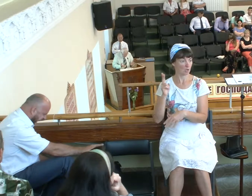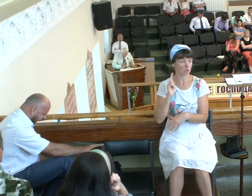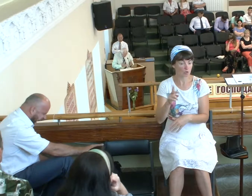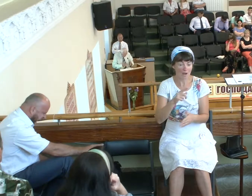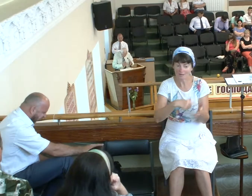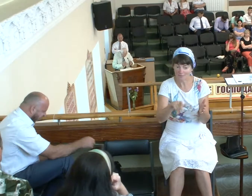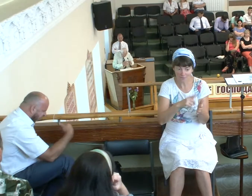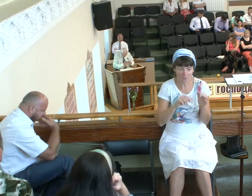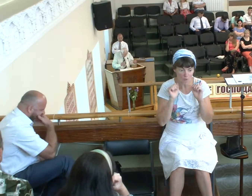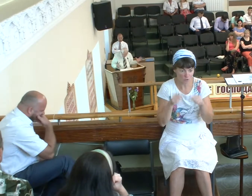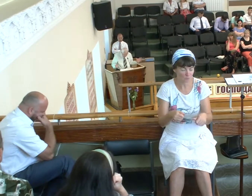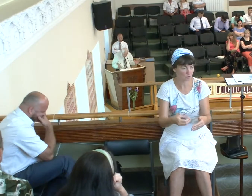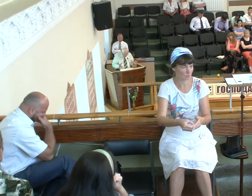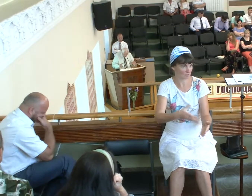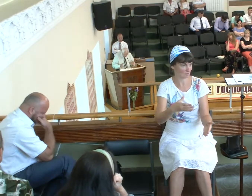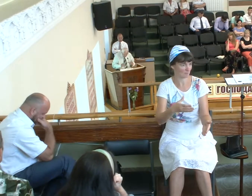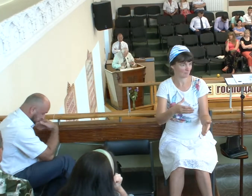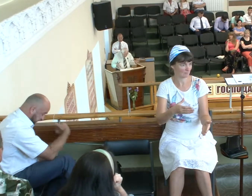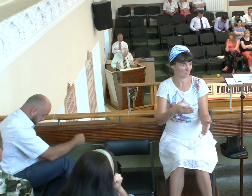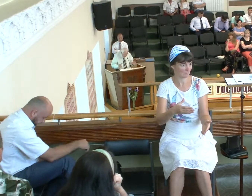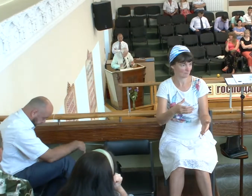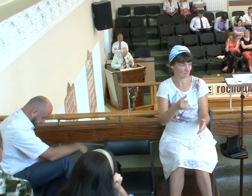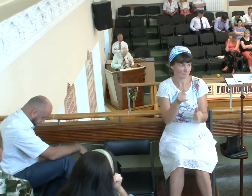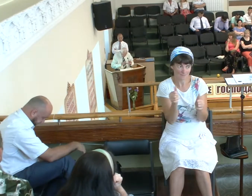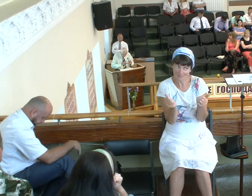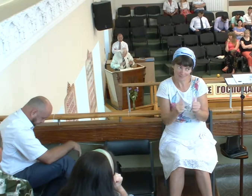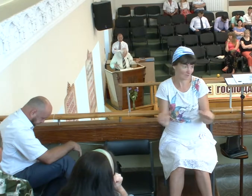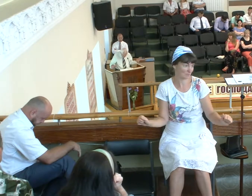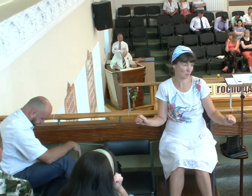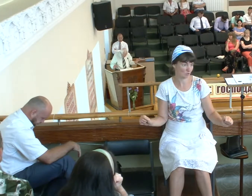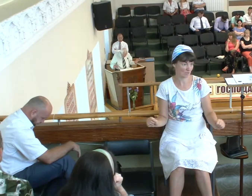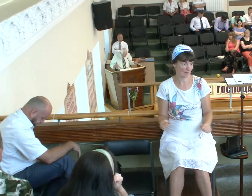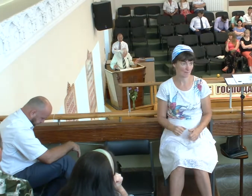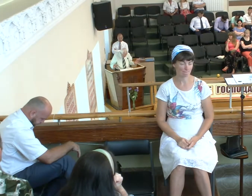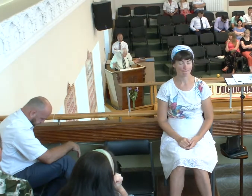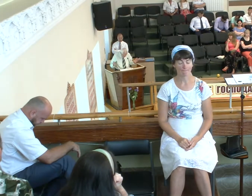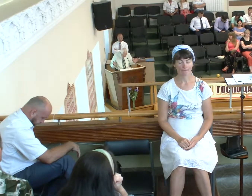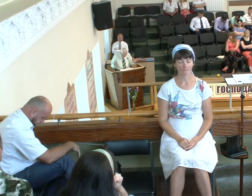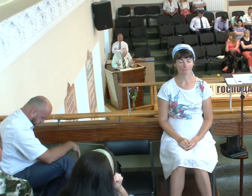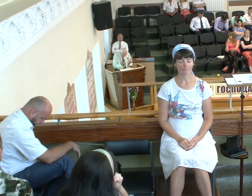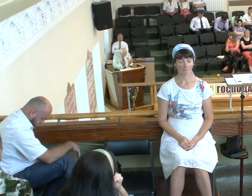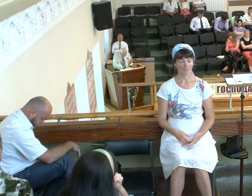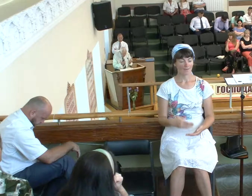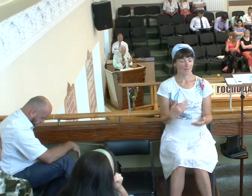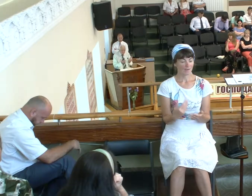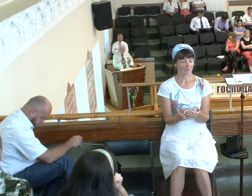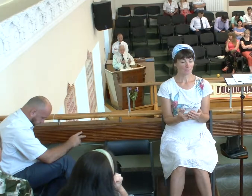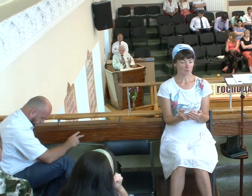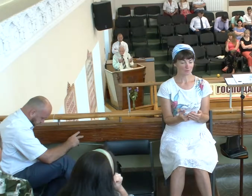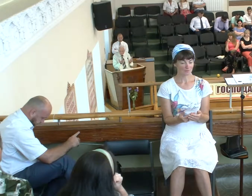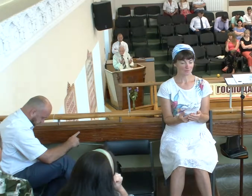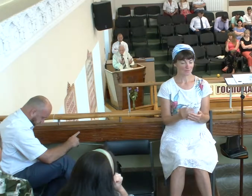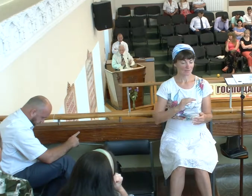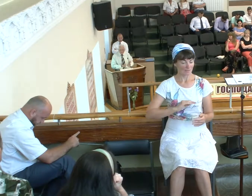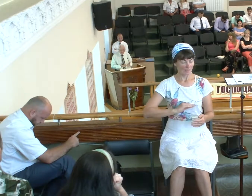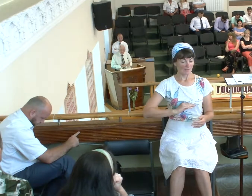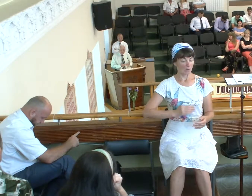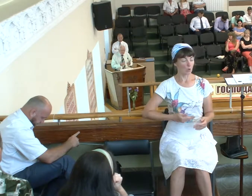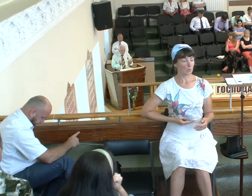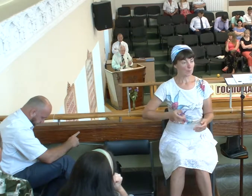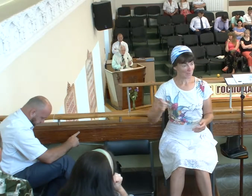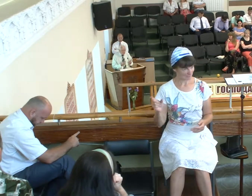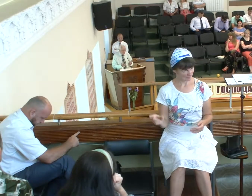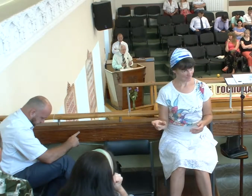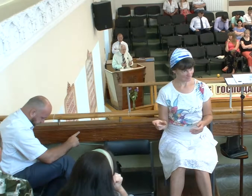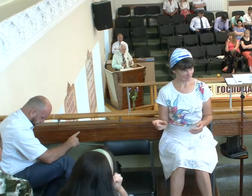тот купец, все продать, все, всего лишиться, только бы приобрести эту жемчужину.